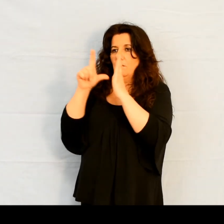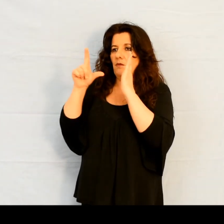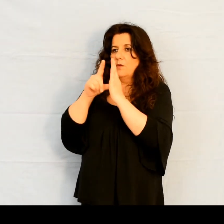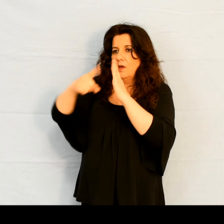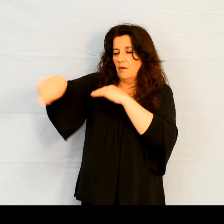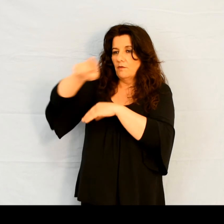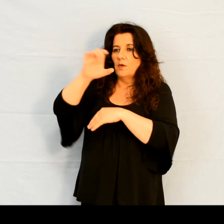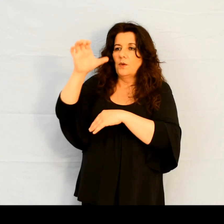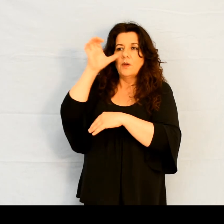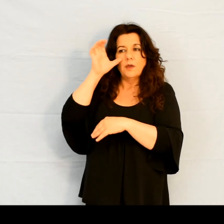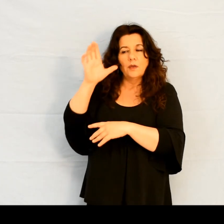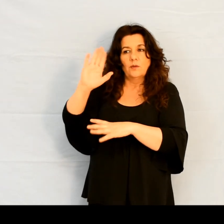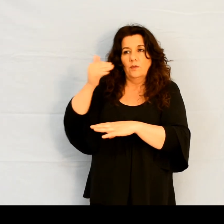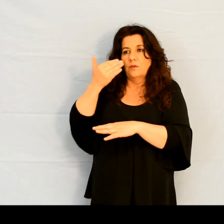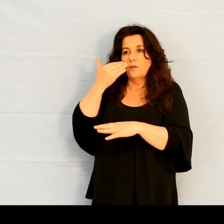et leur soyez fidèles.